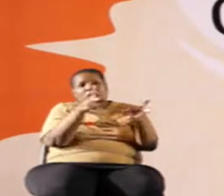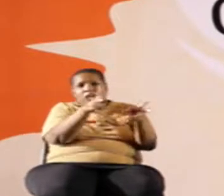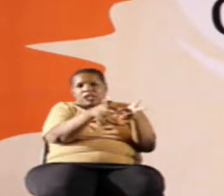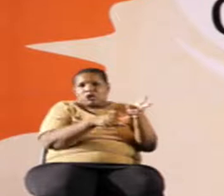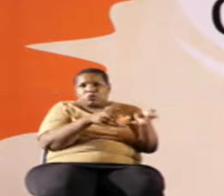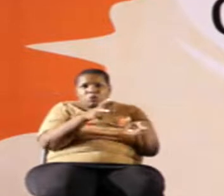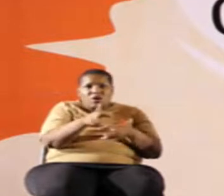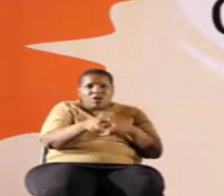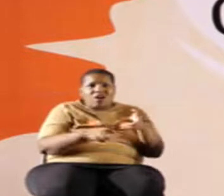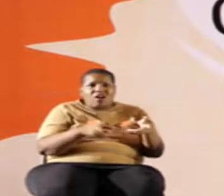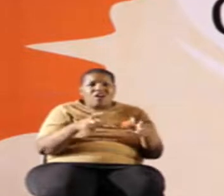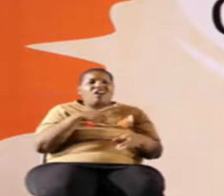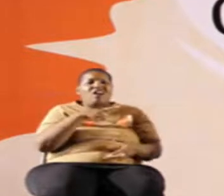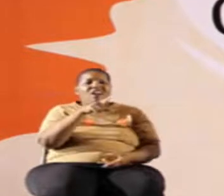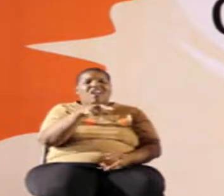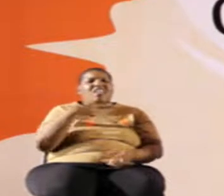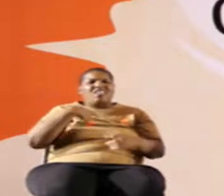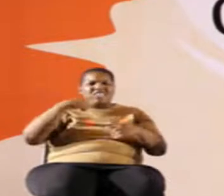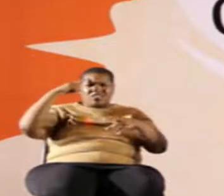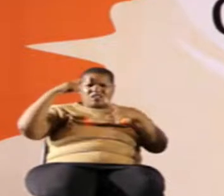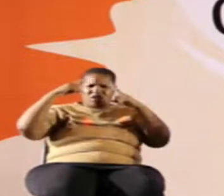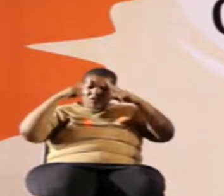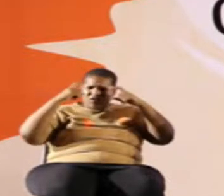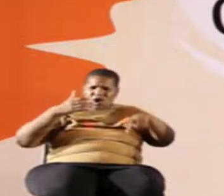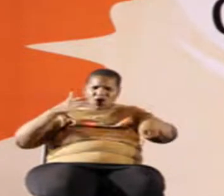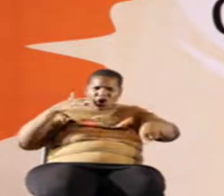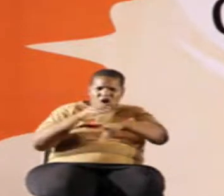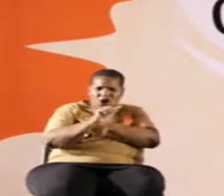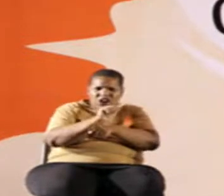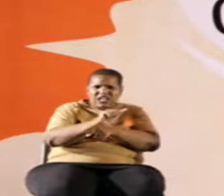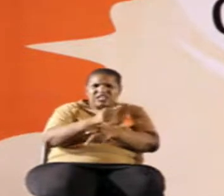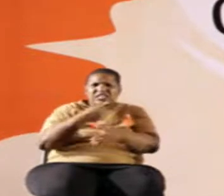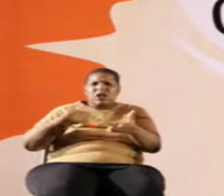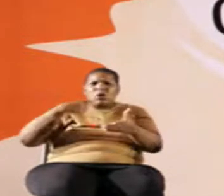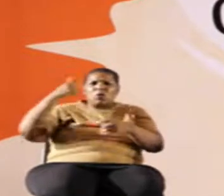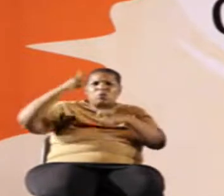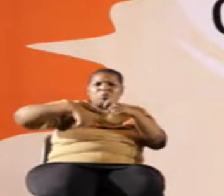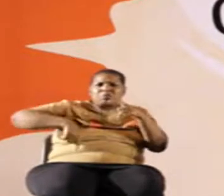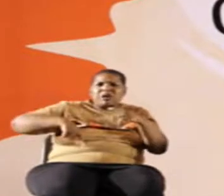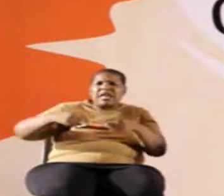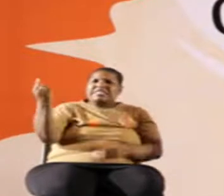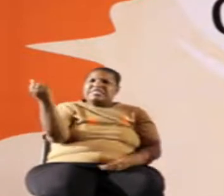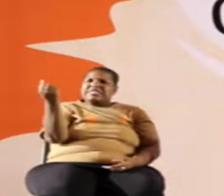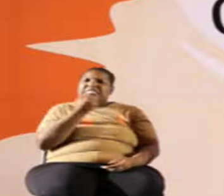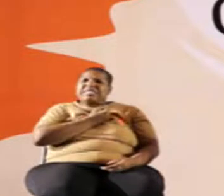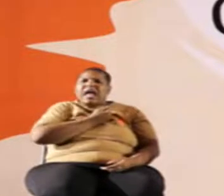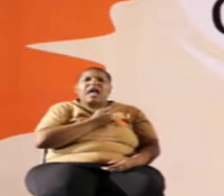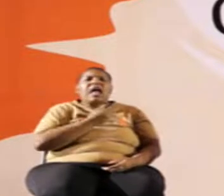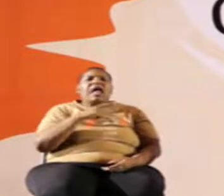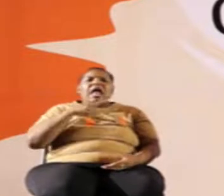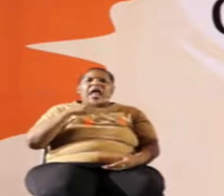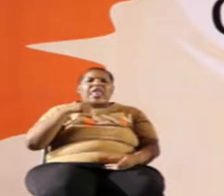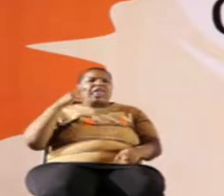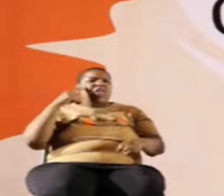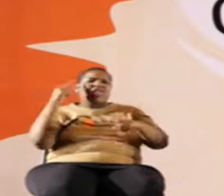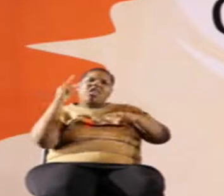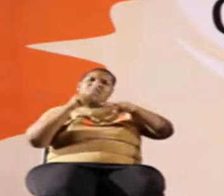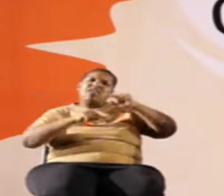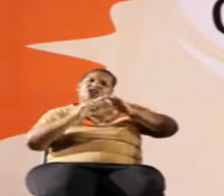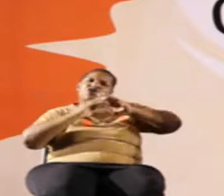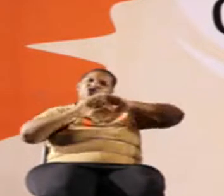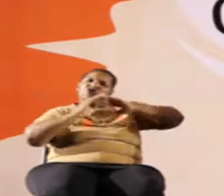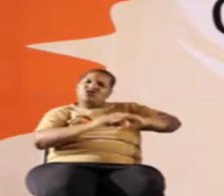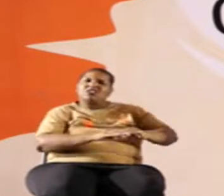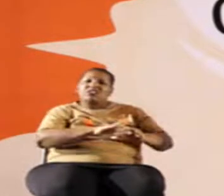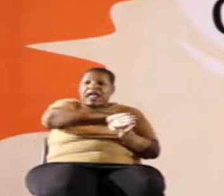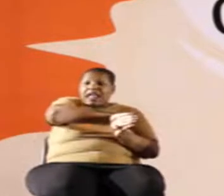exploradas, somos as que somos violentadas, somos as estupradas, somos as esfaqueadas, somos as xingadas, somos